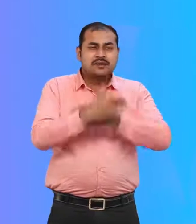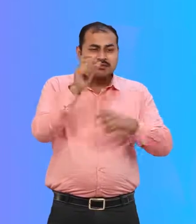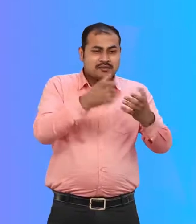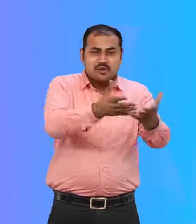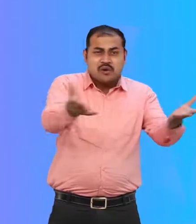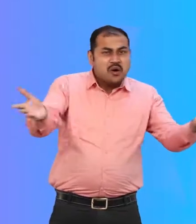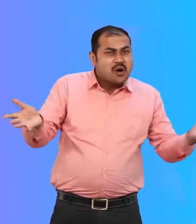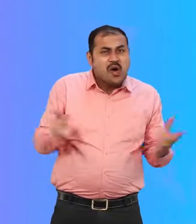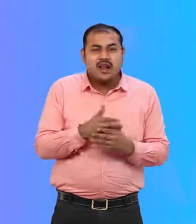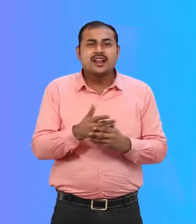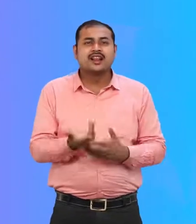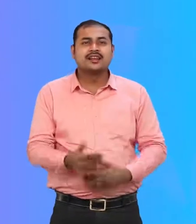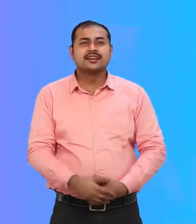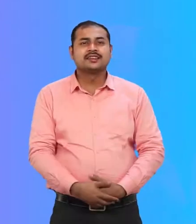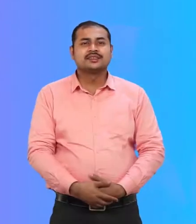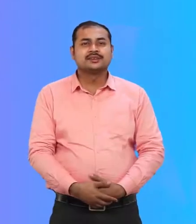के लिए से